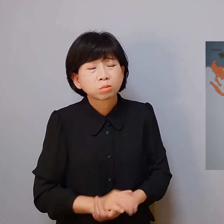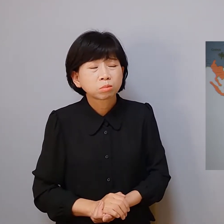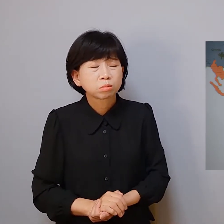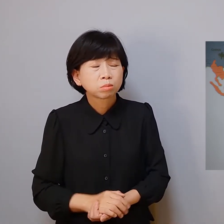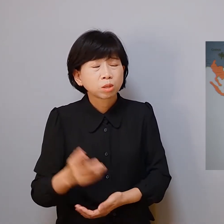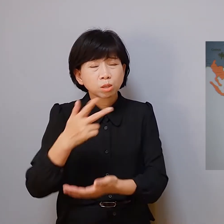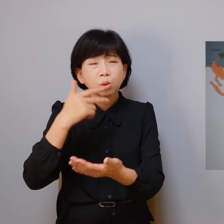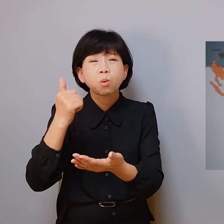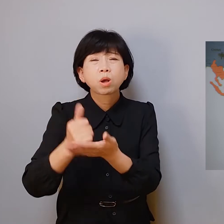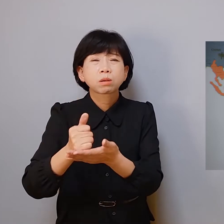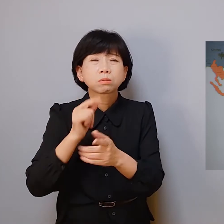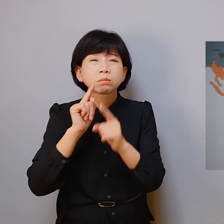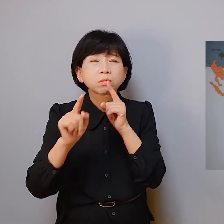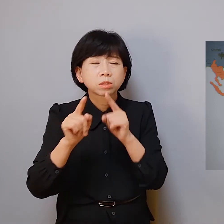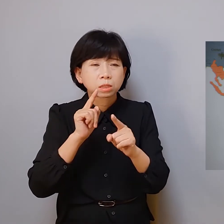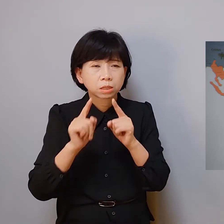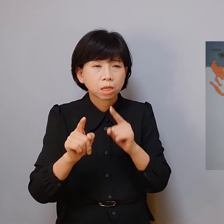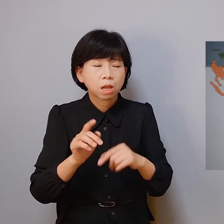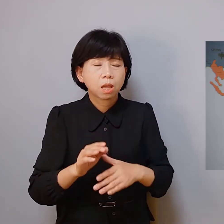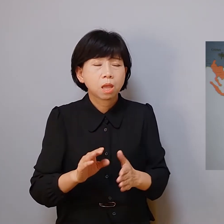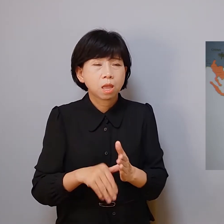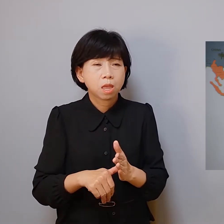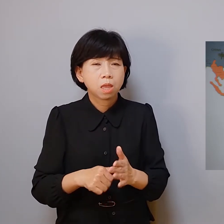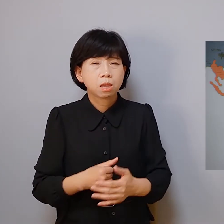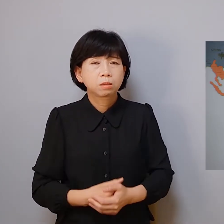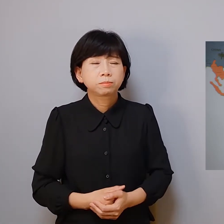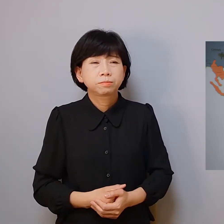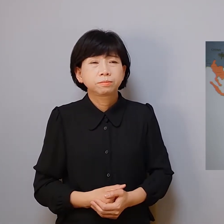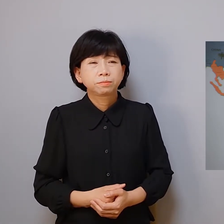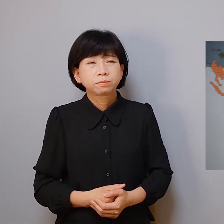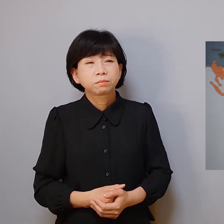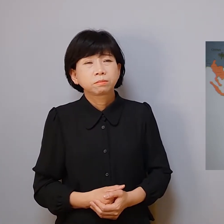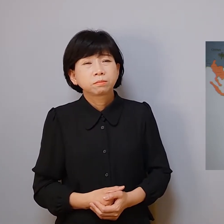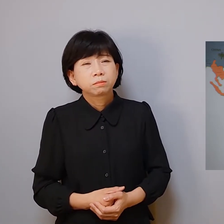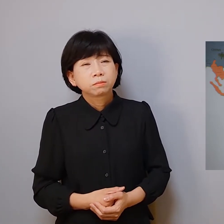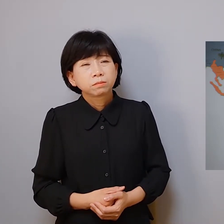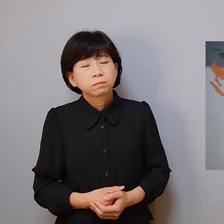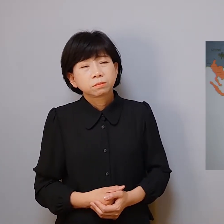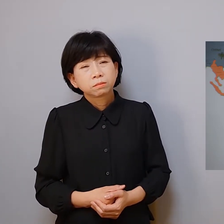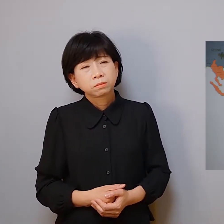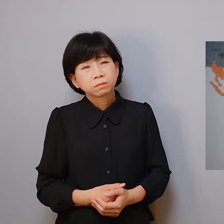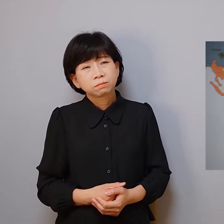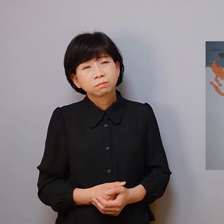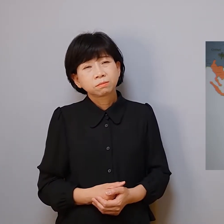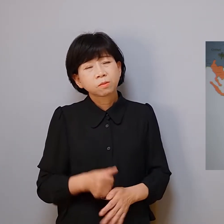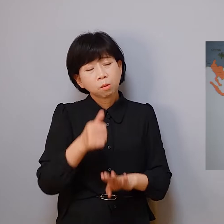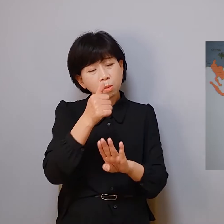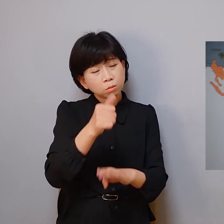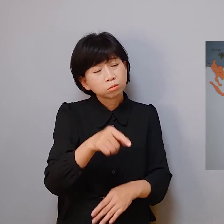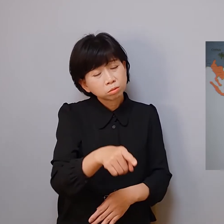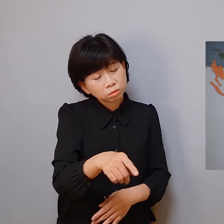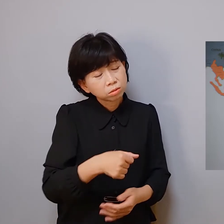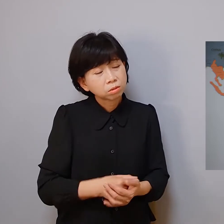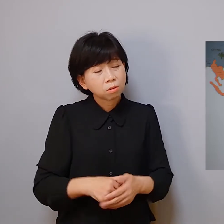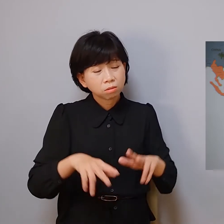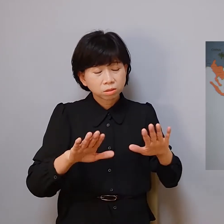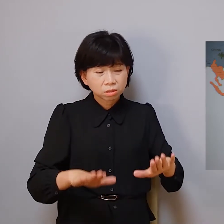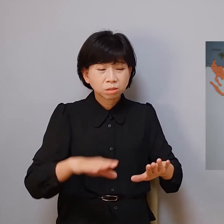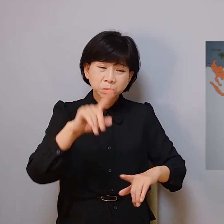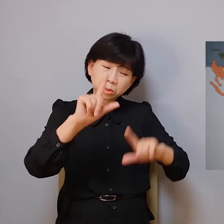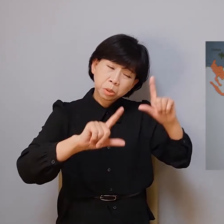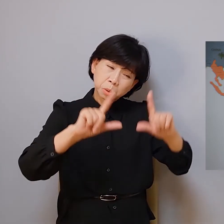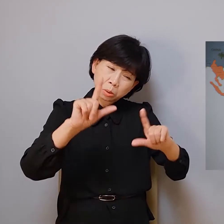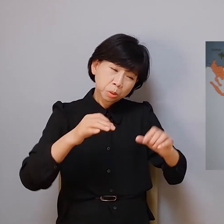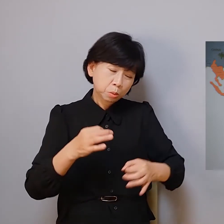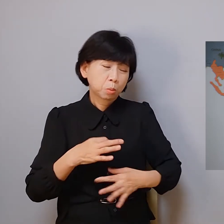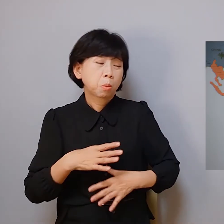여호와께서 이르시되, 드디어 마침내 말씀하시는 거예요. 야 하박국아, 너 눈앞의 현실